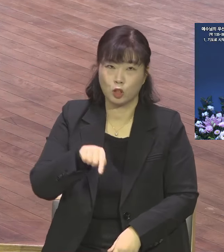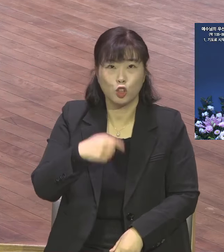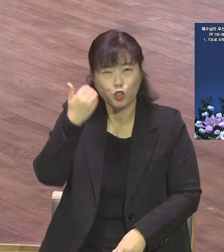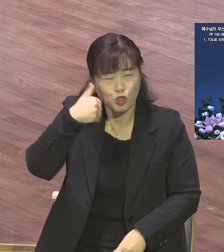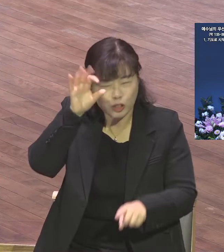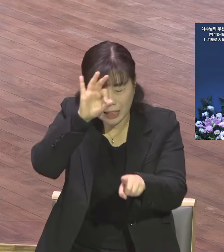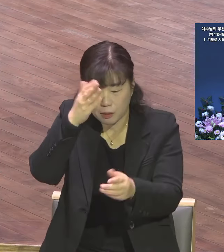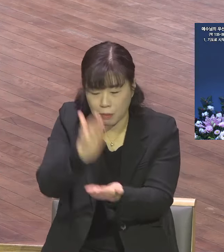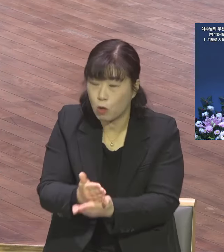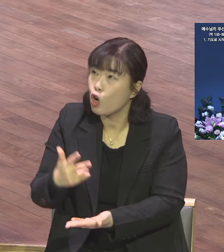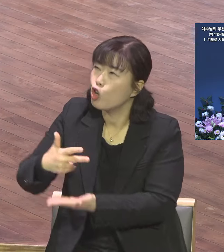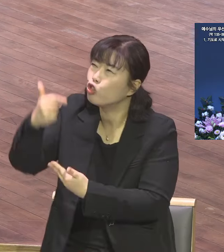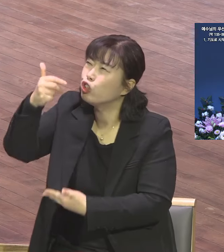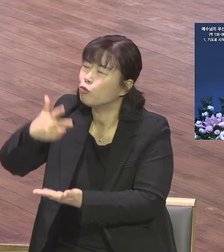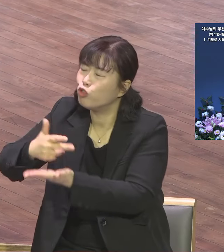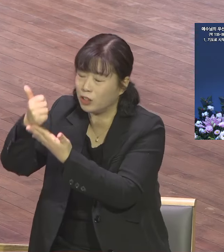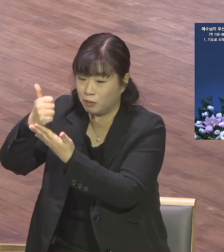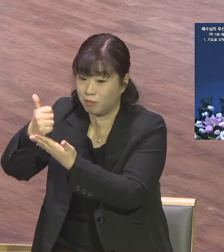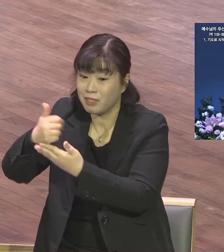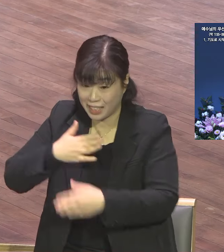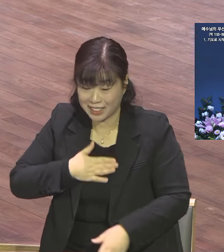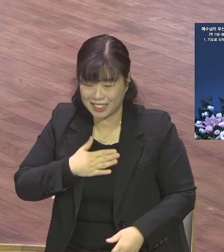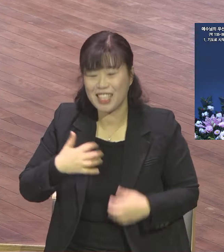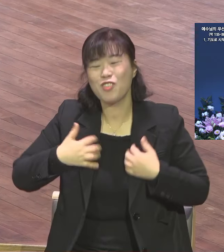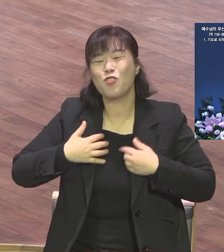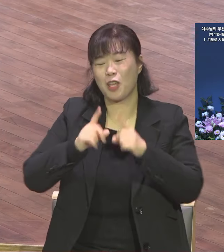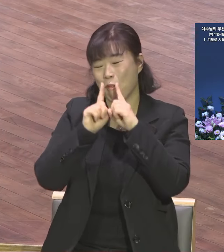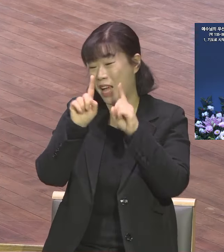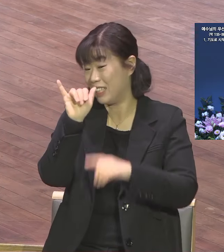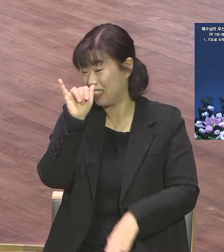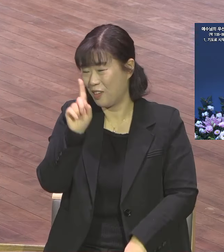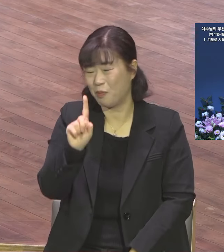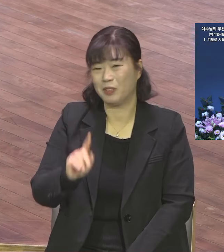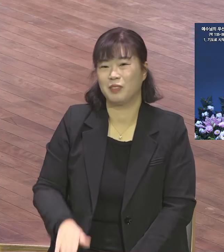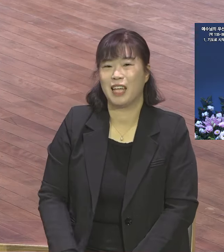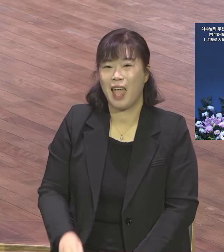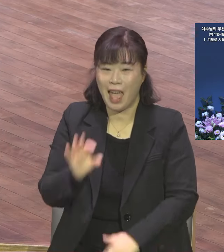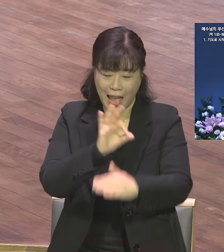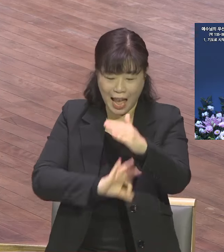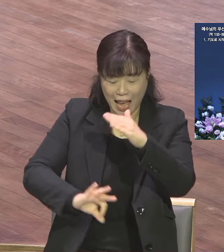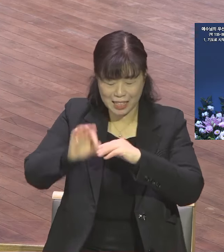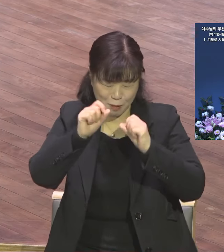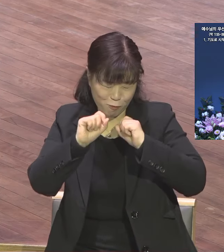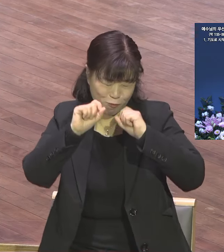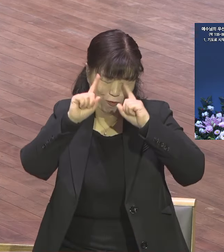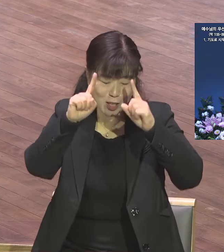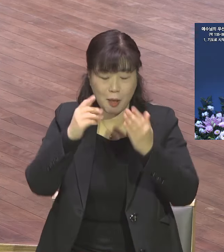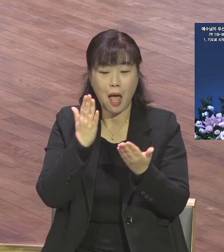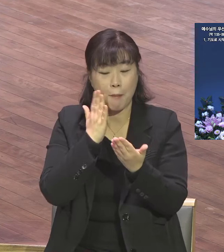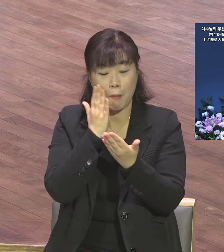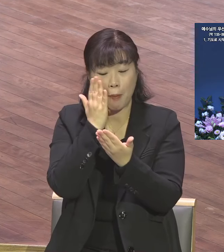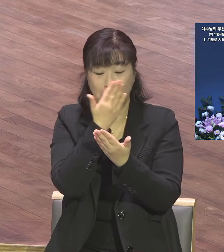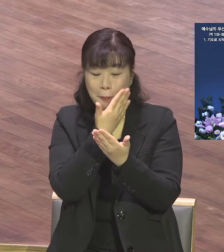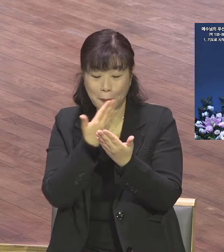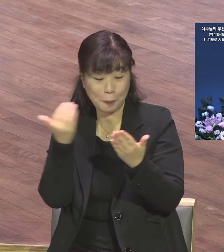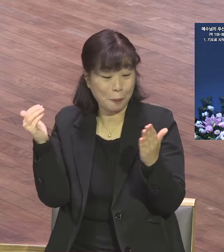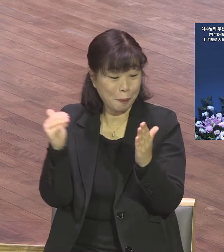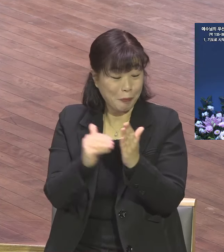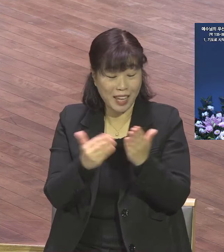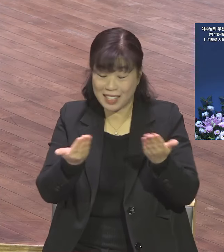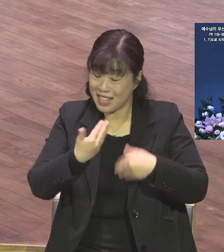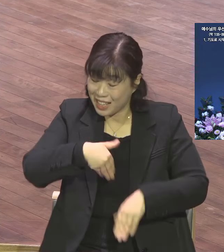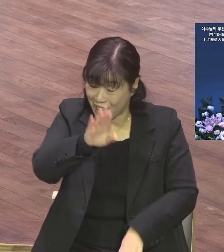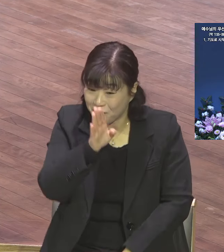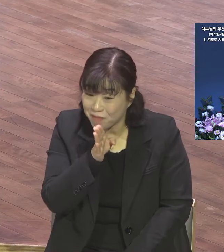있습니다. 아침마다 외모를 단장하는 시간에 기도도 함께하라. 당신은 더러운 얼굴로